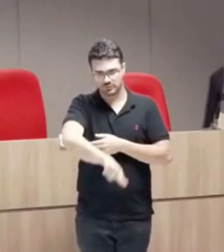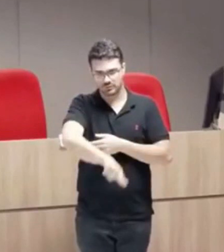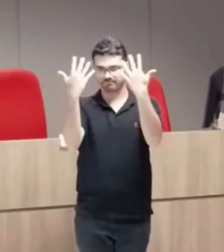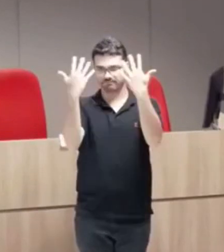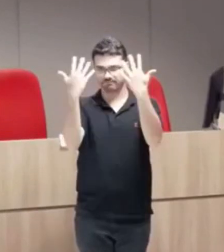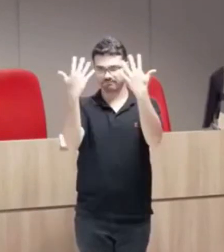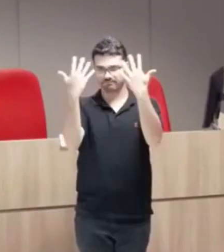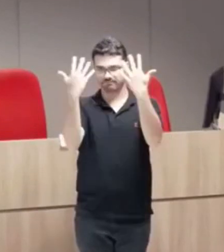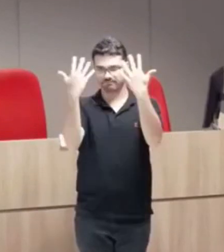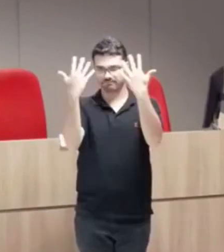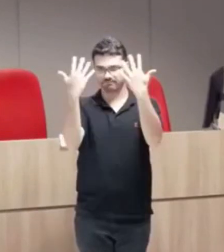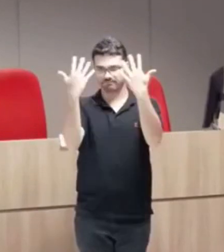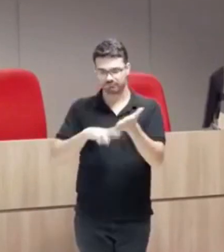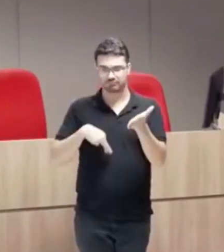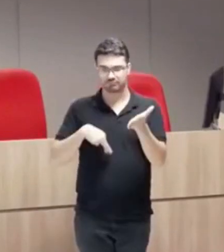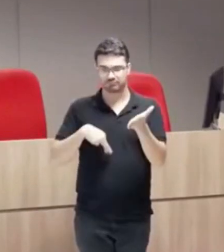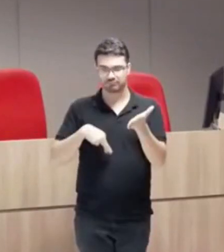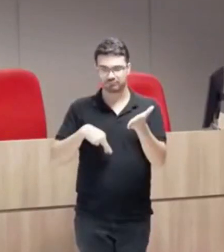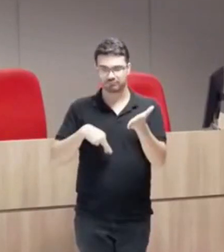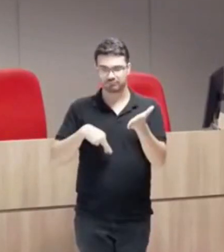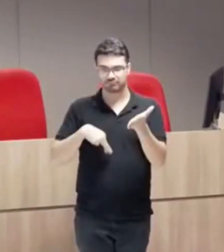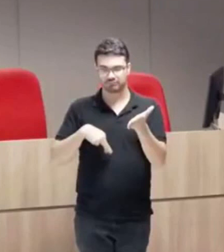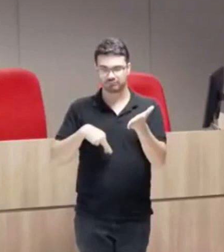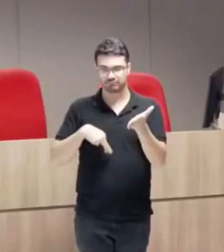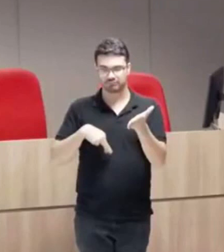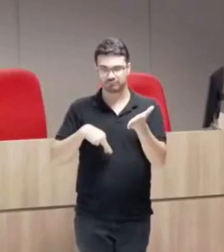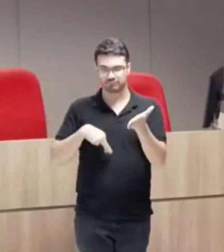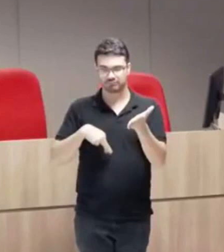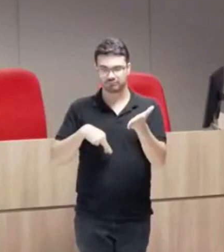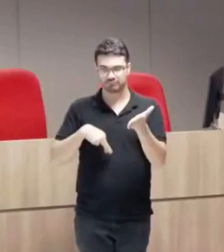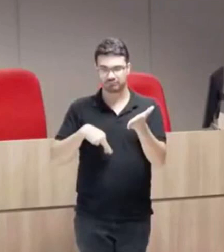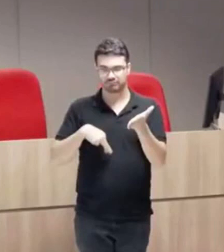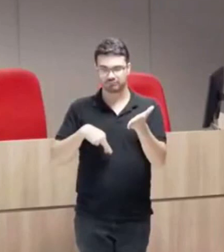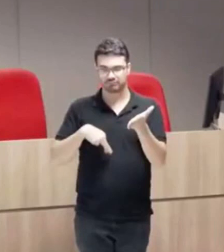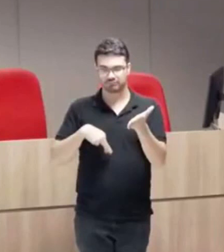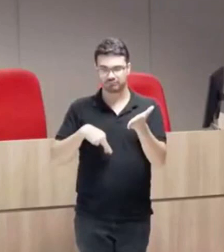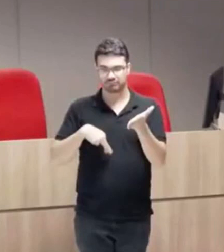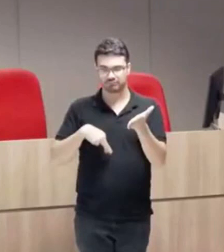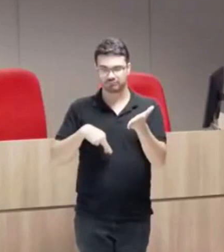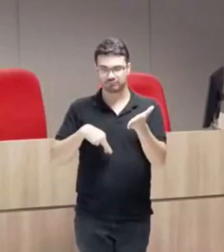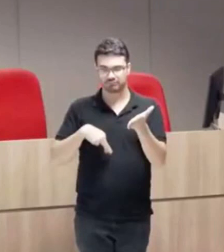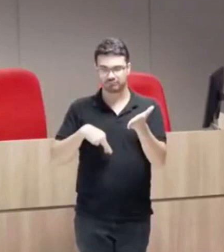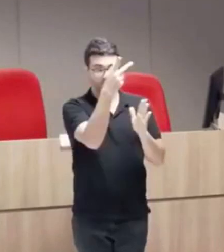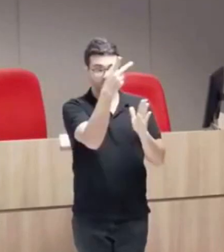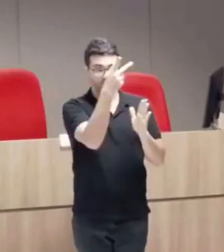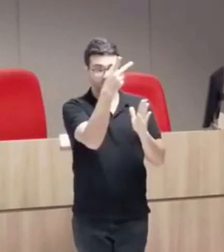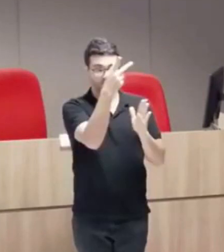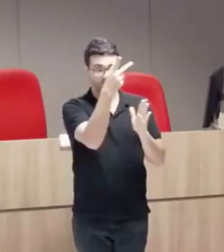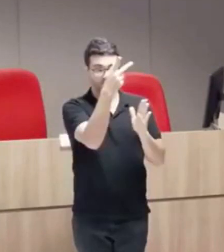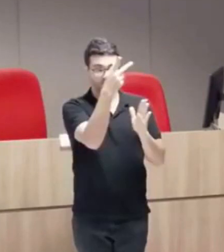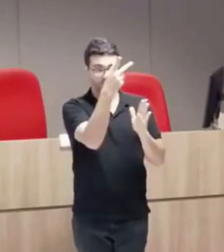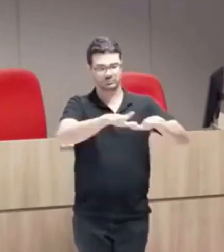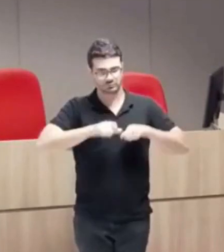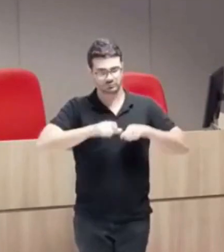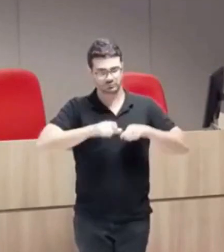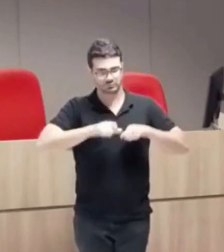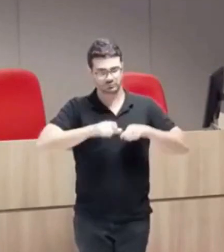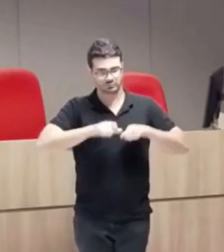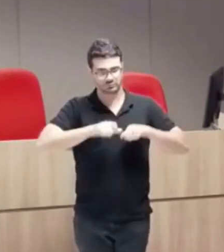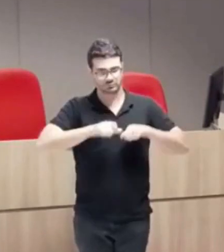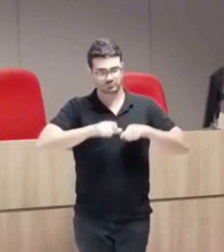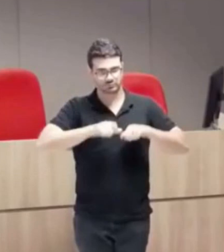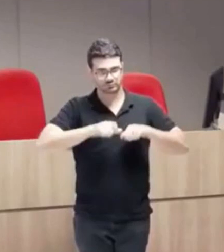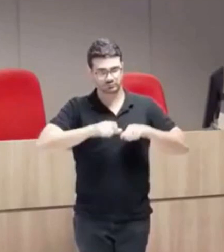o relatório. Nós vamos levar para a Câmara para fazer essa discussão, apresentar esse relatório em audiência pública na Câmara. Não sei se